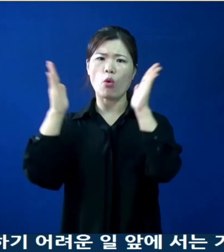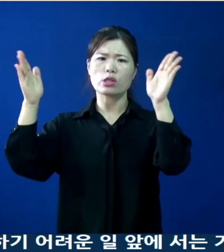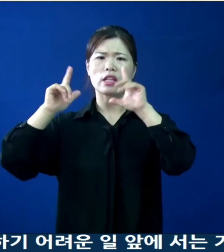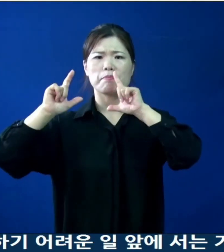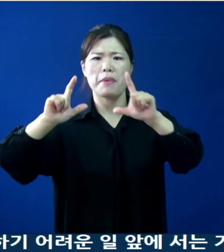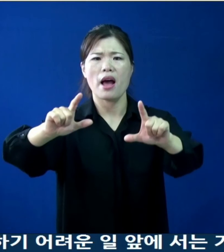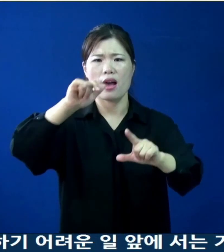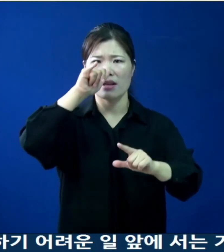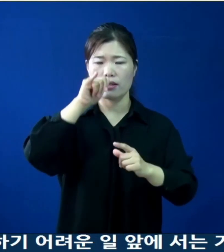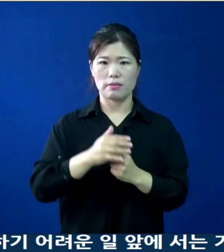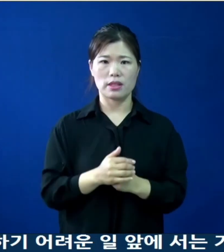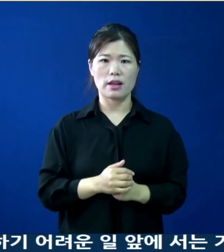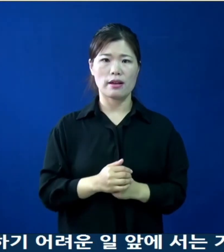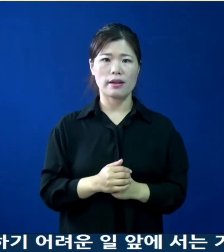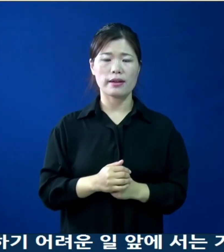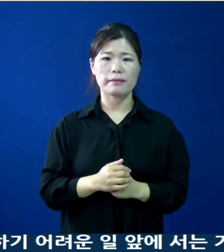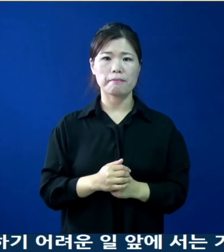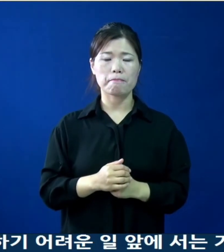있는 것입니다.